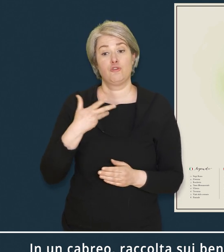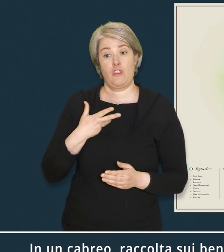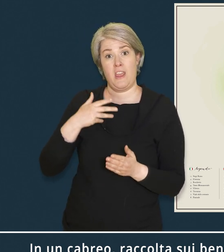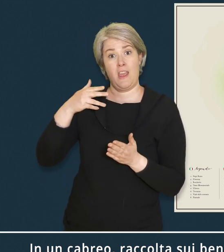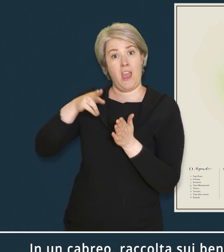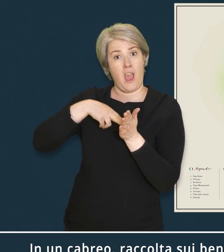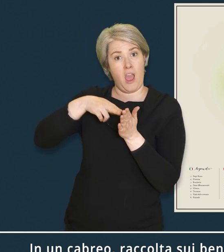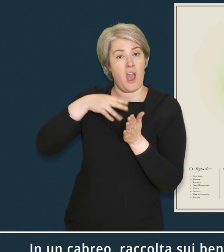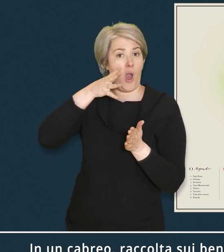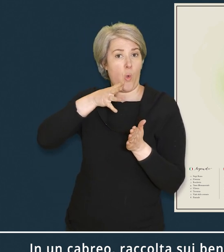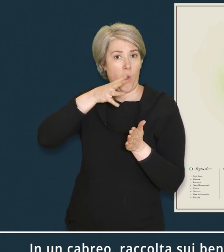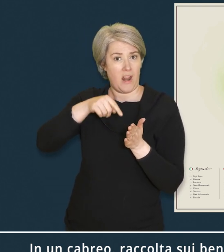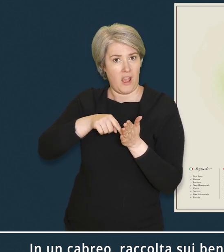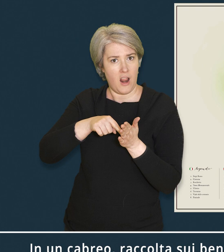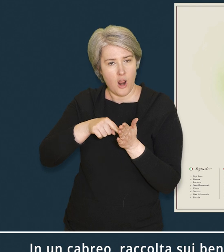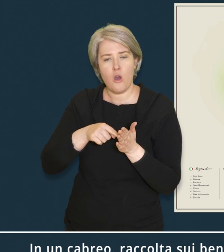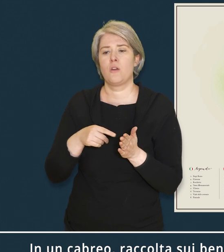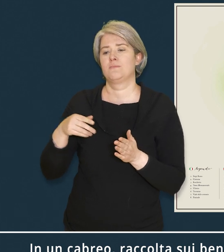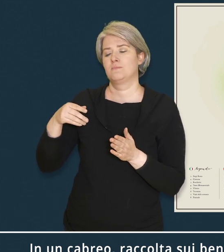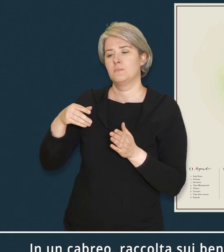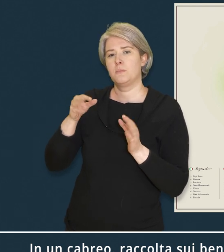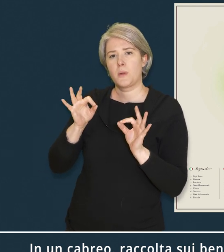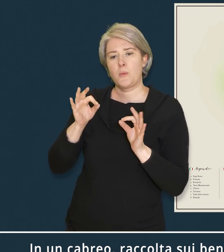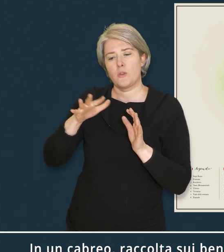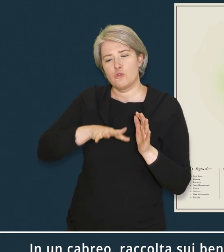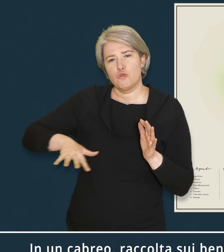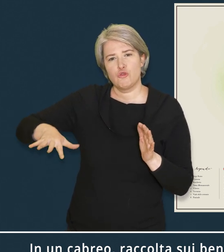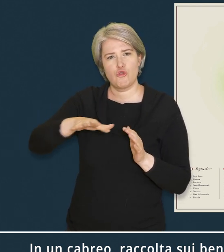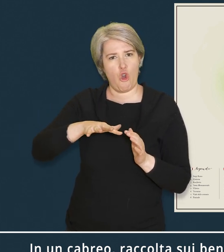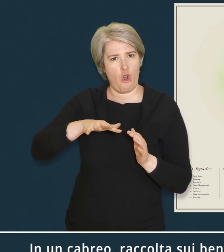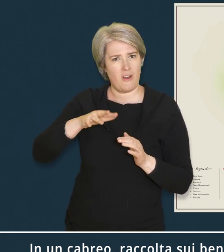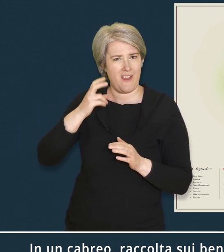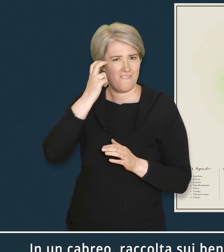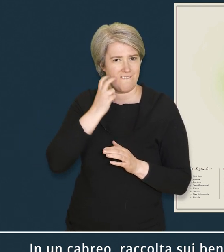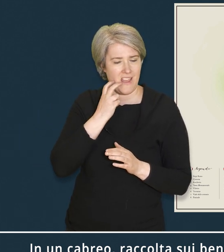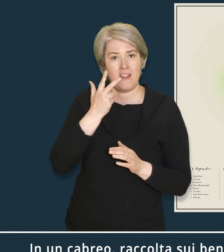acquerello illustra una zona verde, composta da tre aree.